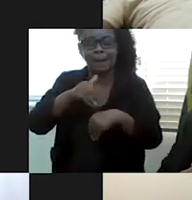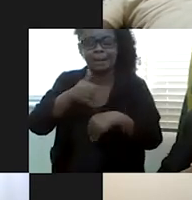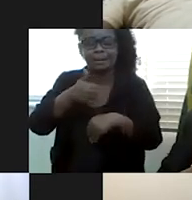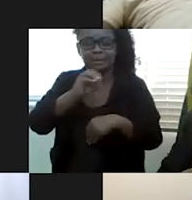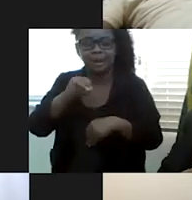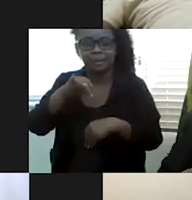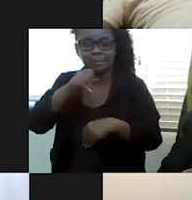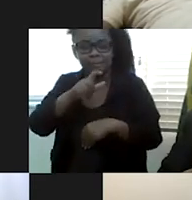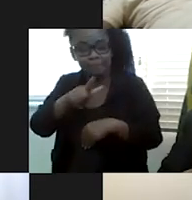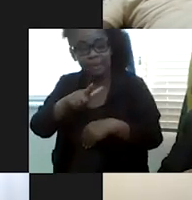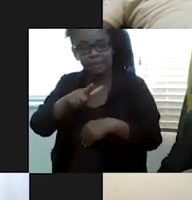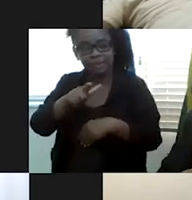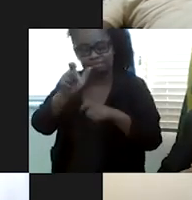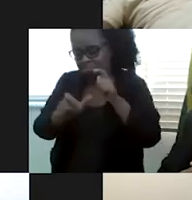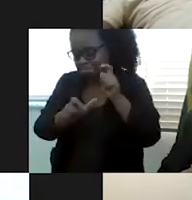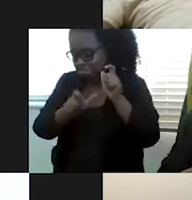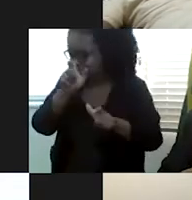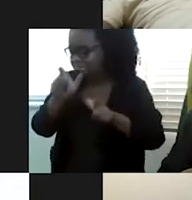cidadãos